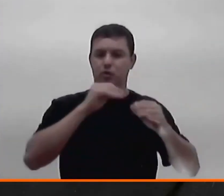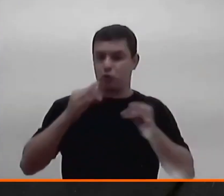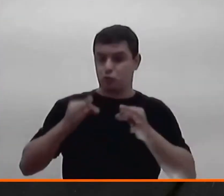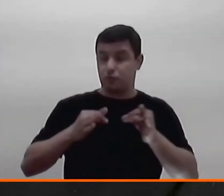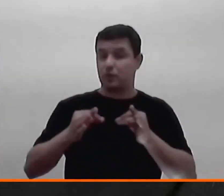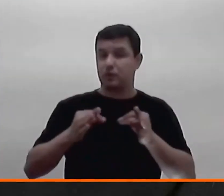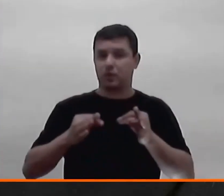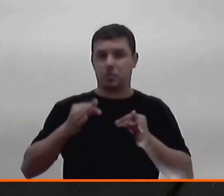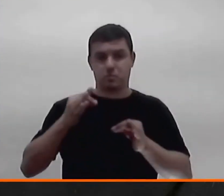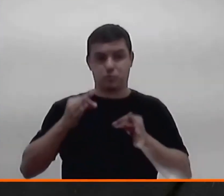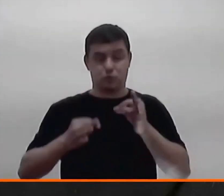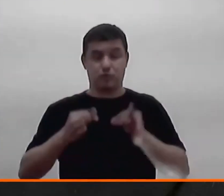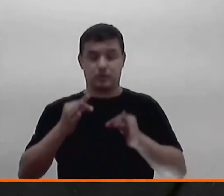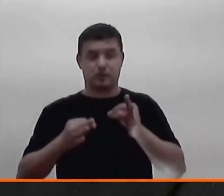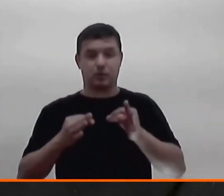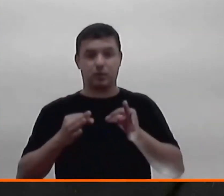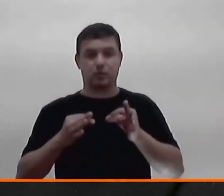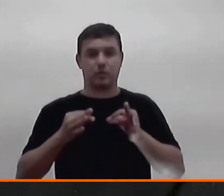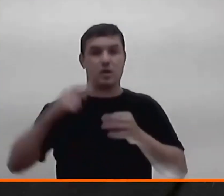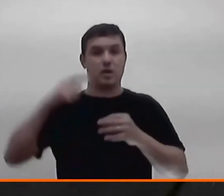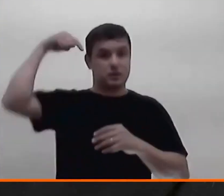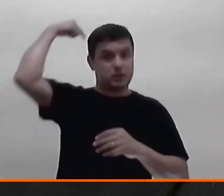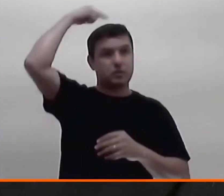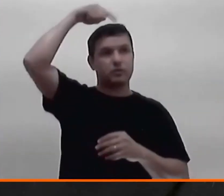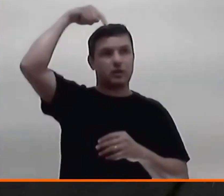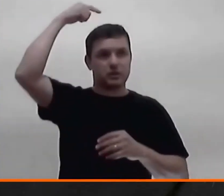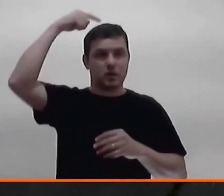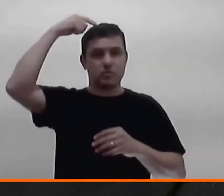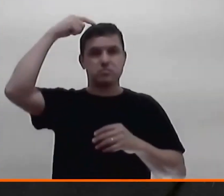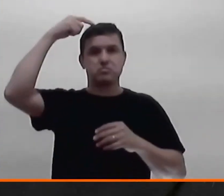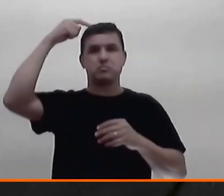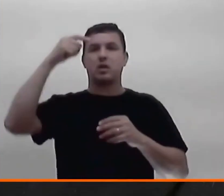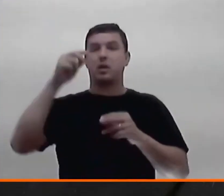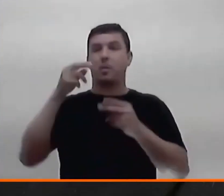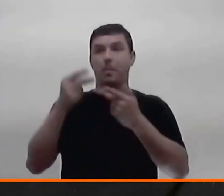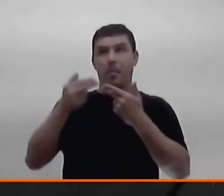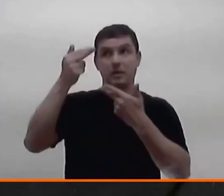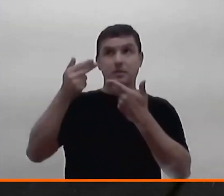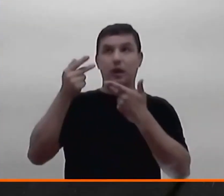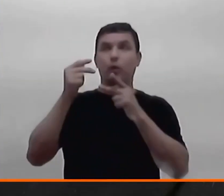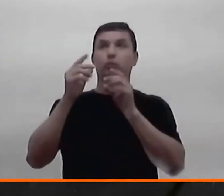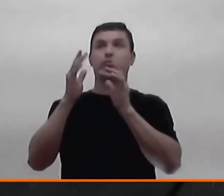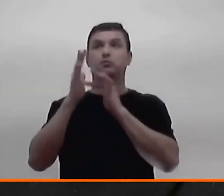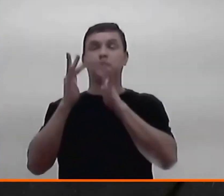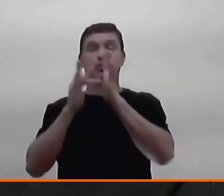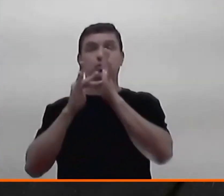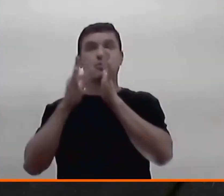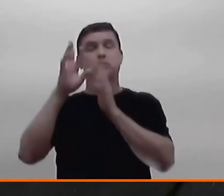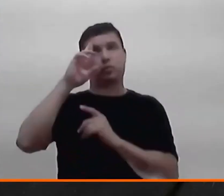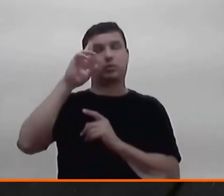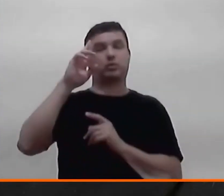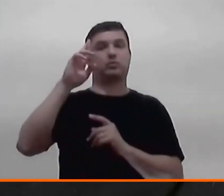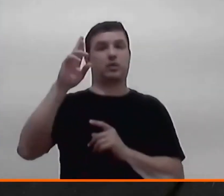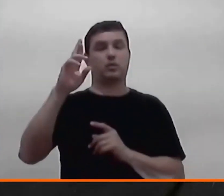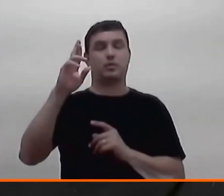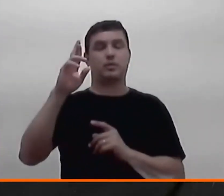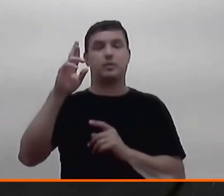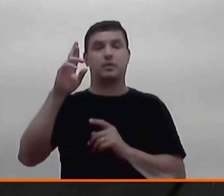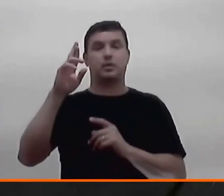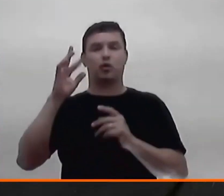transformação, conformação e finalmente glorificação. Senhor